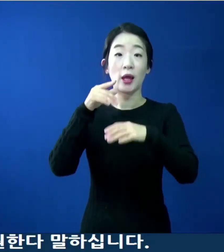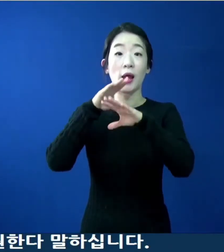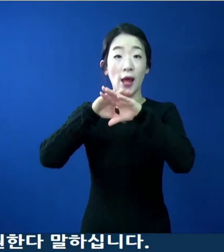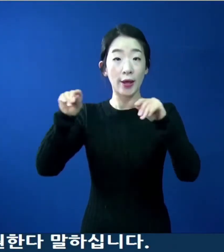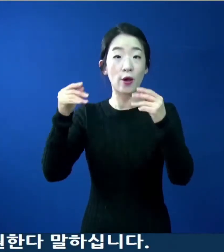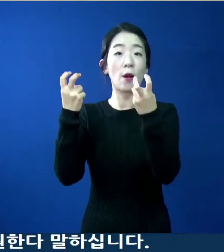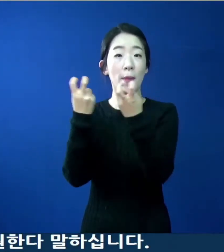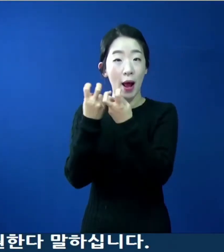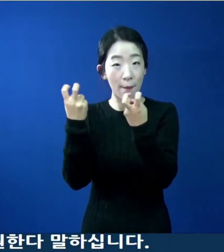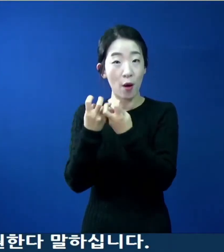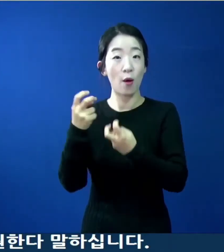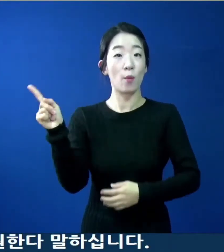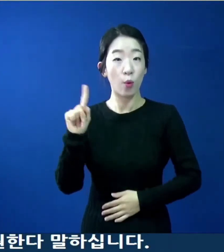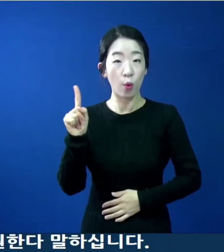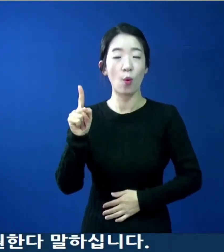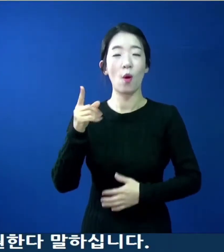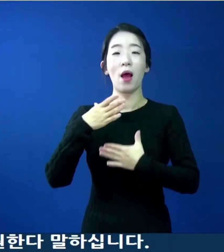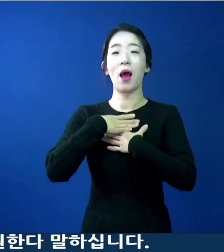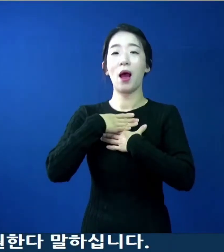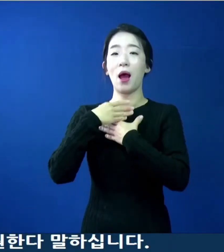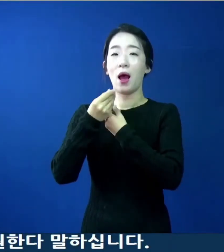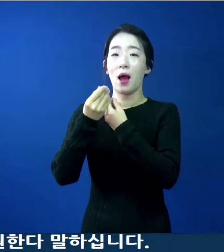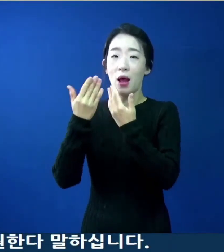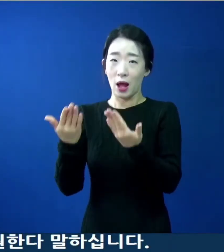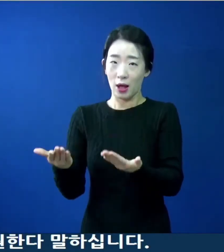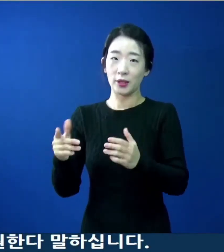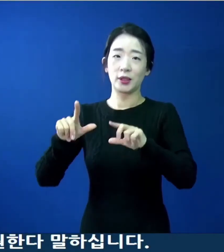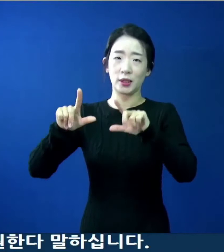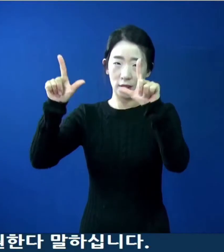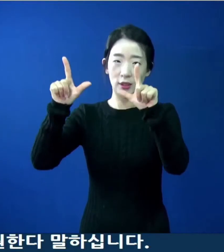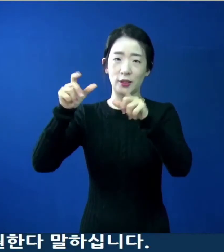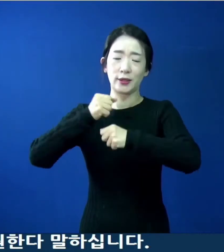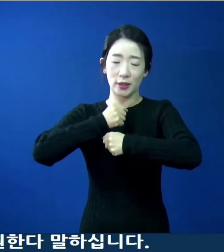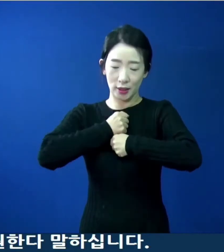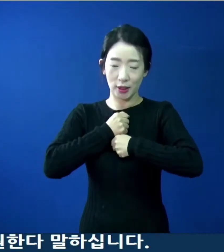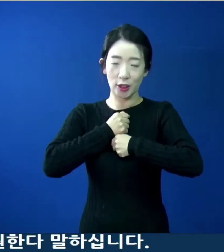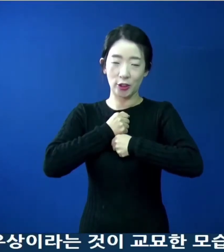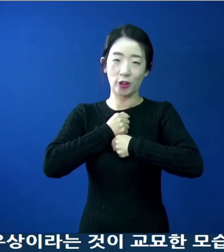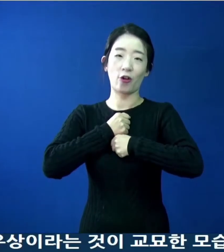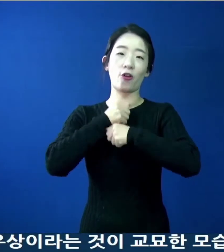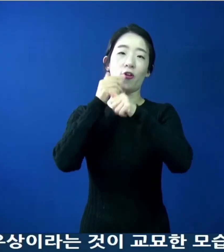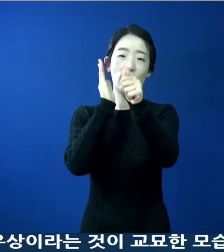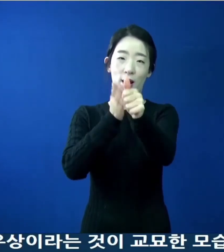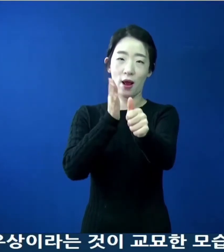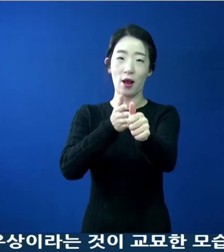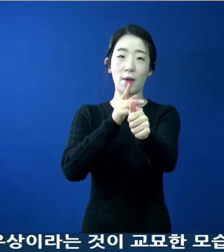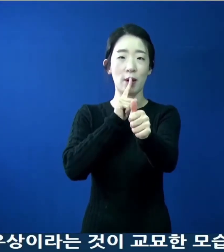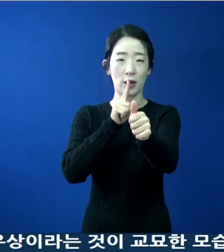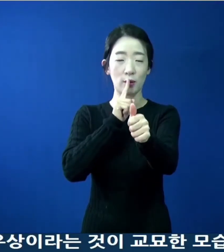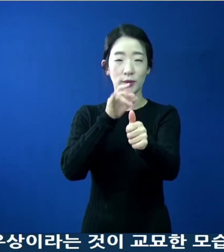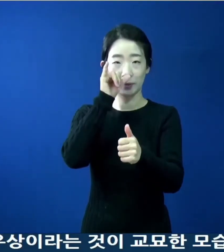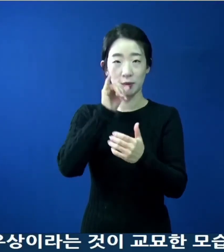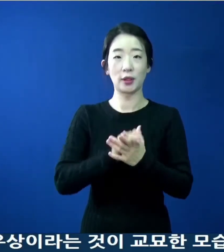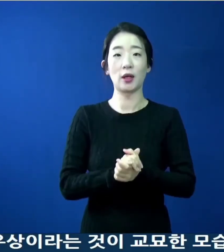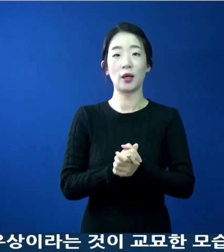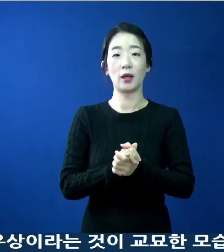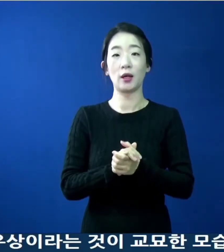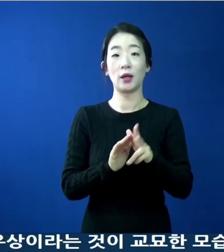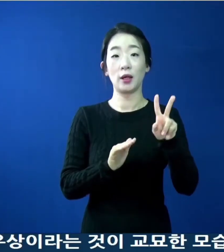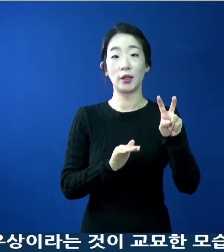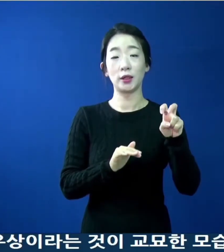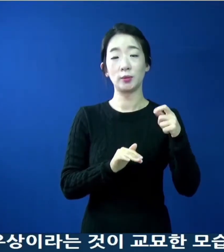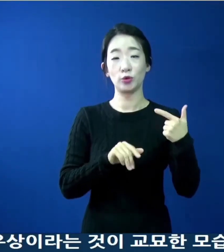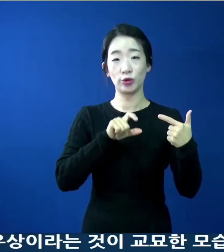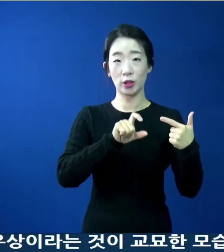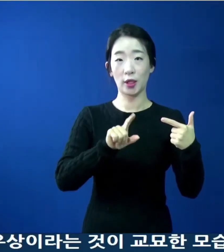안식일을 지키라, 이렇게 설명하고 있는 겁니다. 자, 1절을 보시면 1절의 특징이